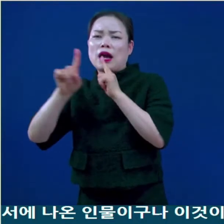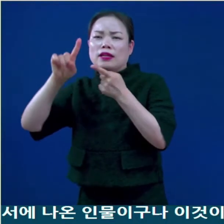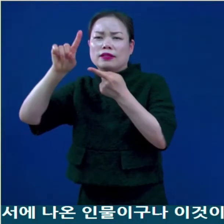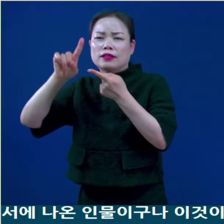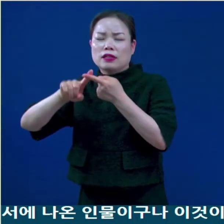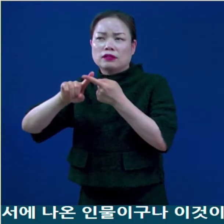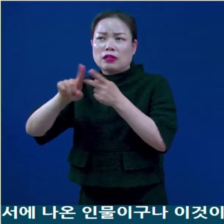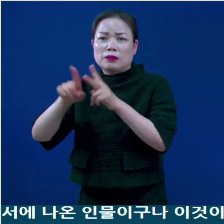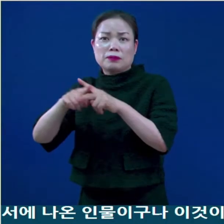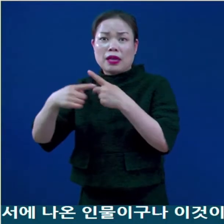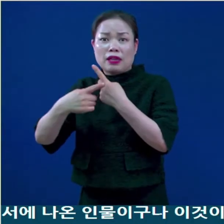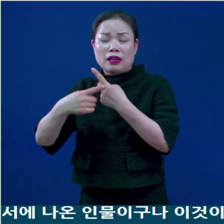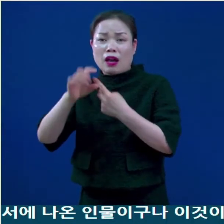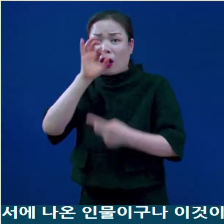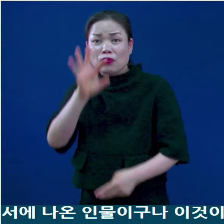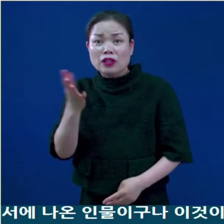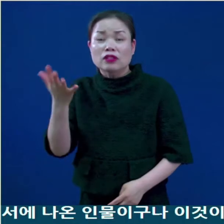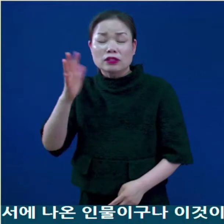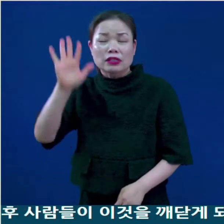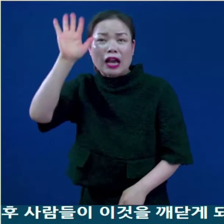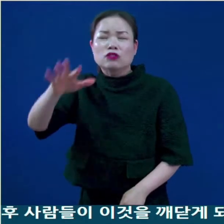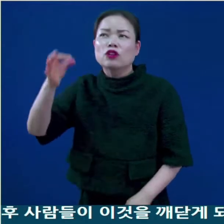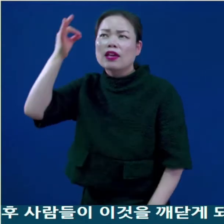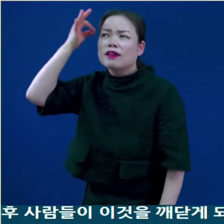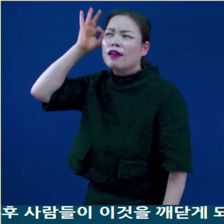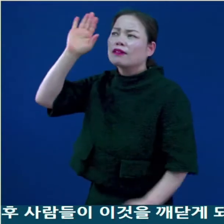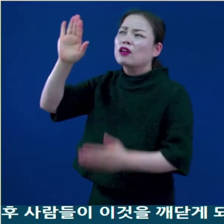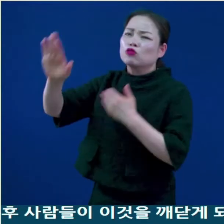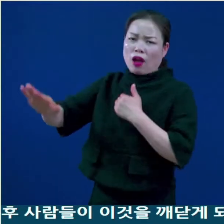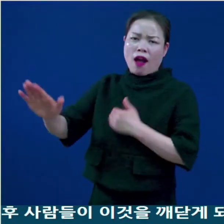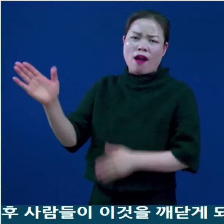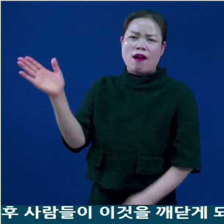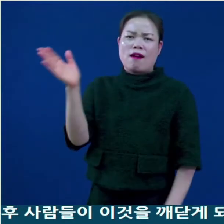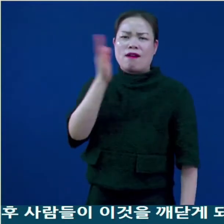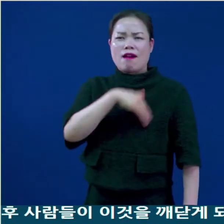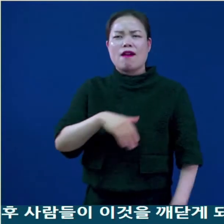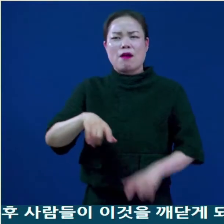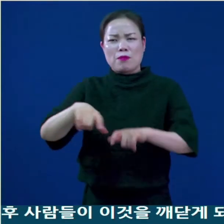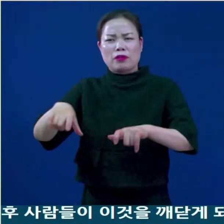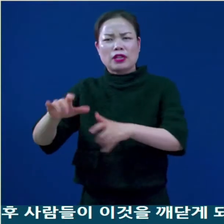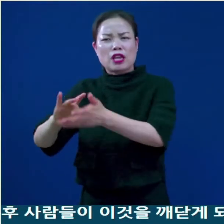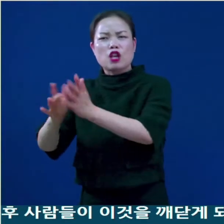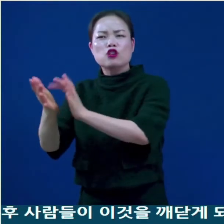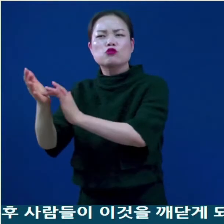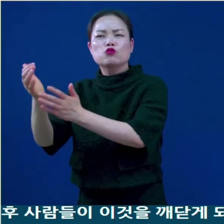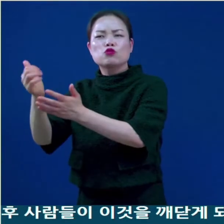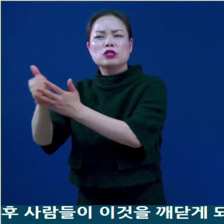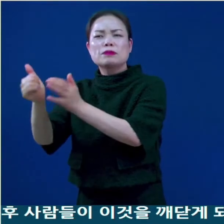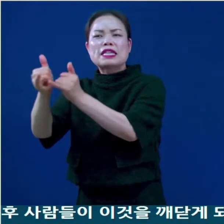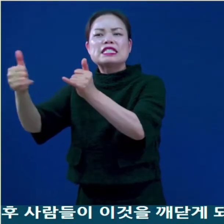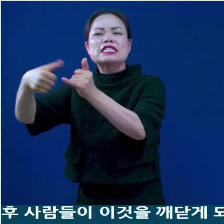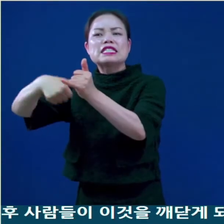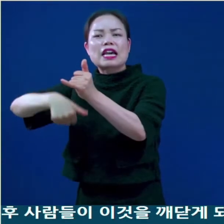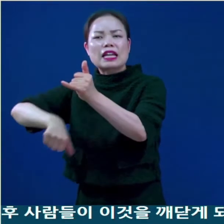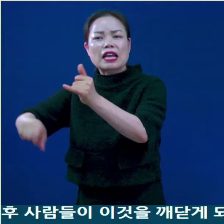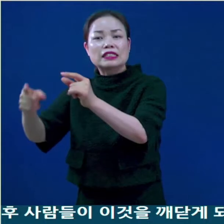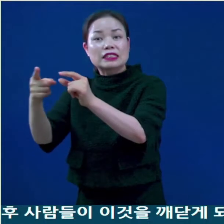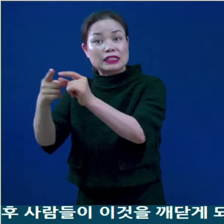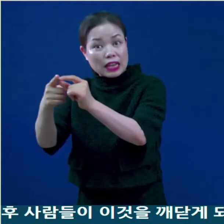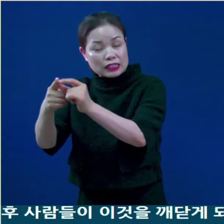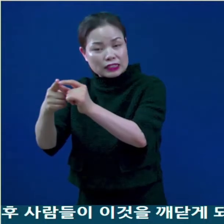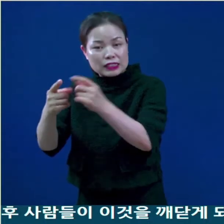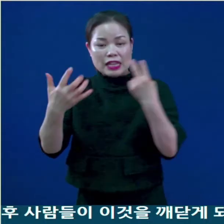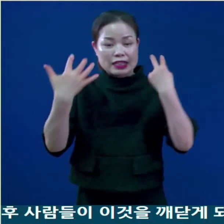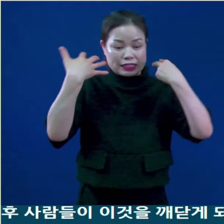안 되는데, 나중에 다 깨닫고 나고 보니까 예수님께서 평소에 사용하시던 인자라는 말이 다니엘서